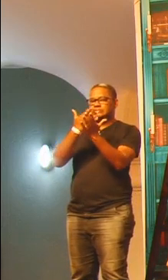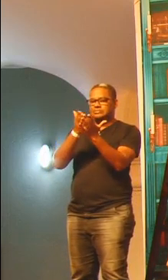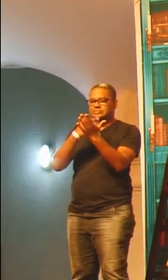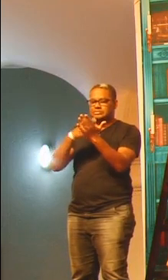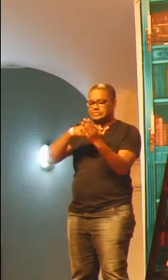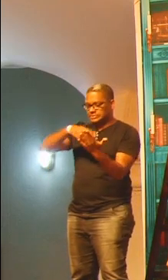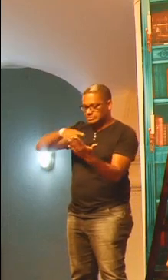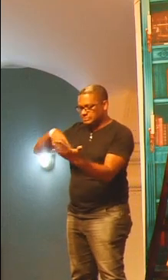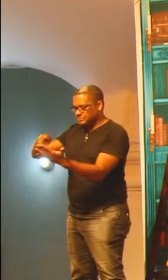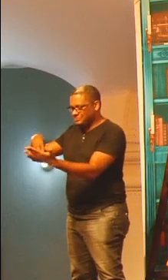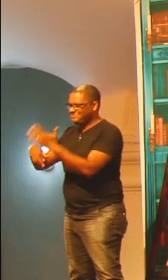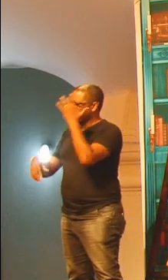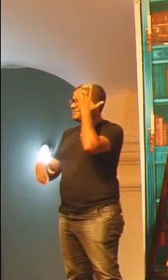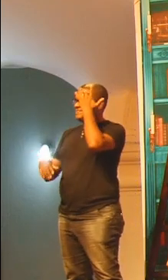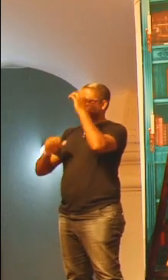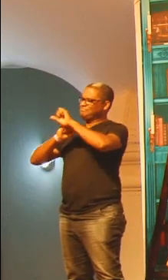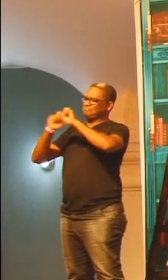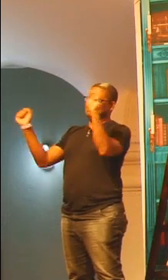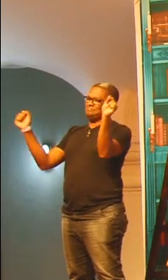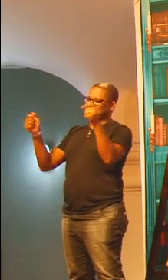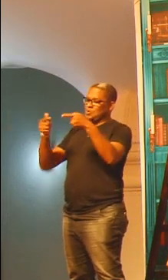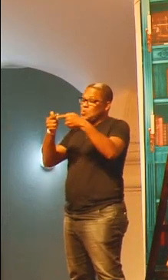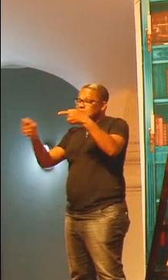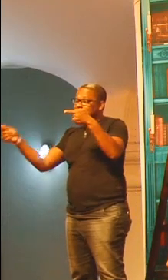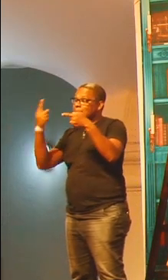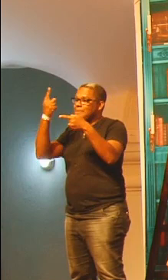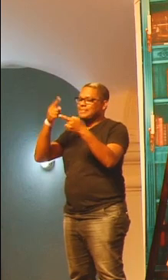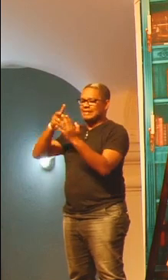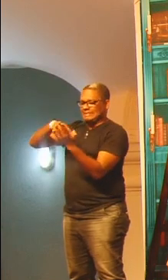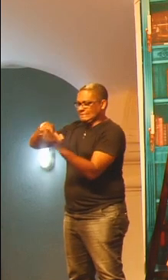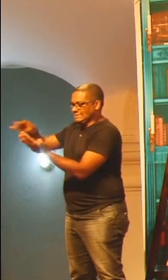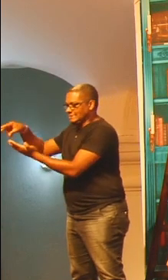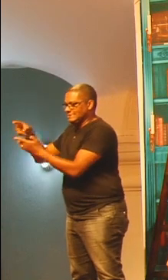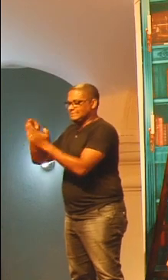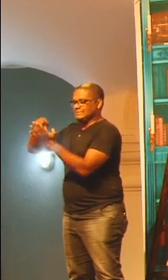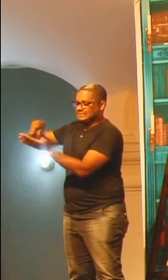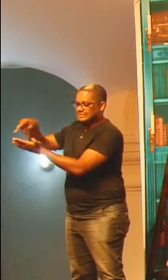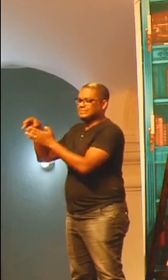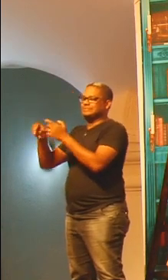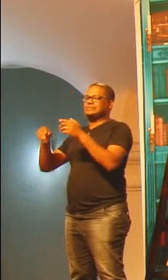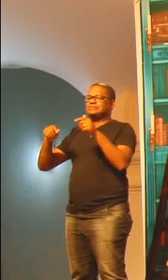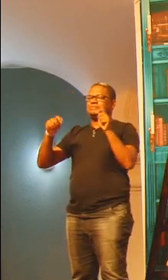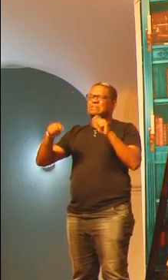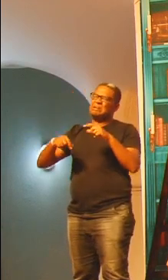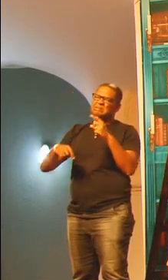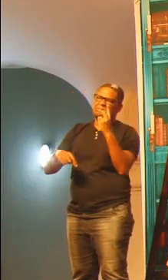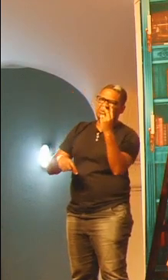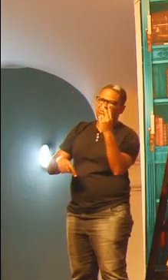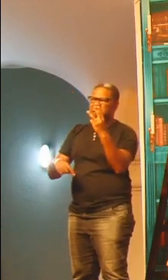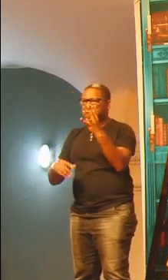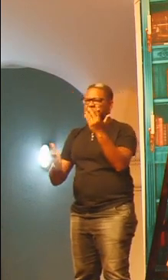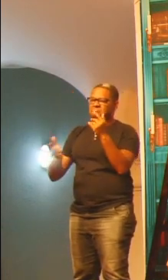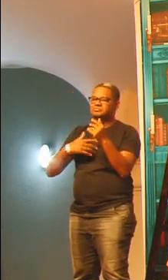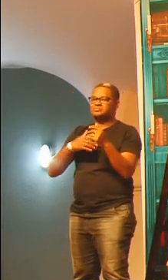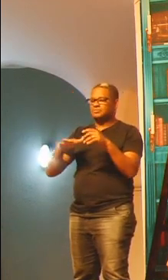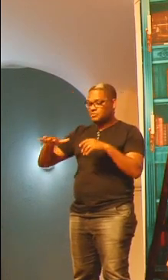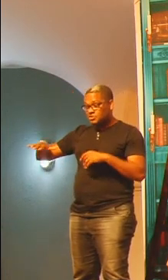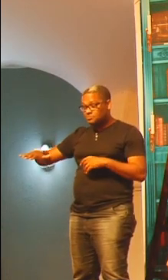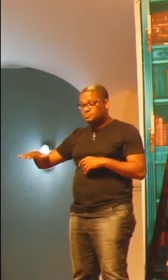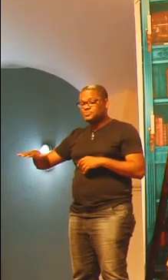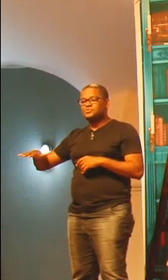que eu não ia ler os 6 livros em uma semana, né? Mas eu pegava todos que eu podia pegar. Quando, claro, quando ainda muito